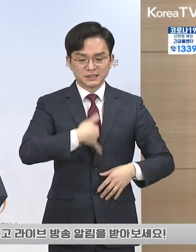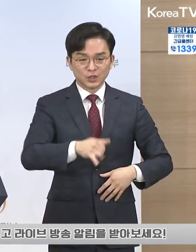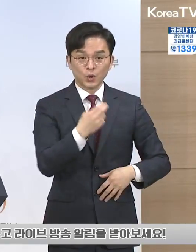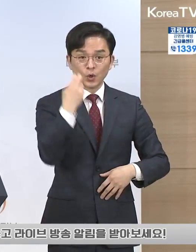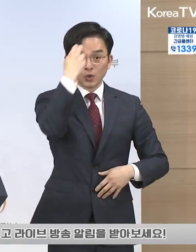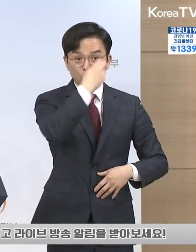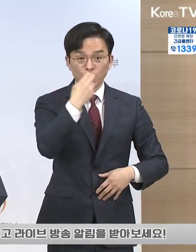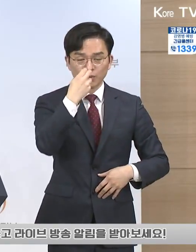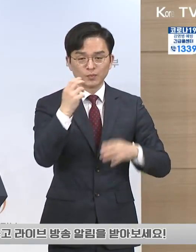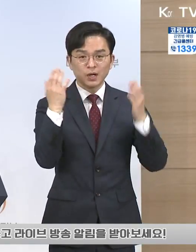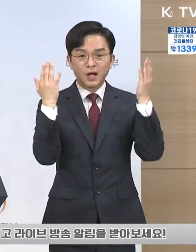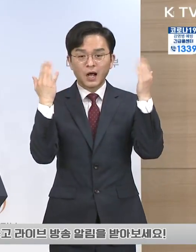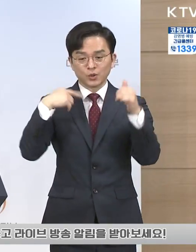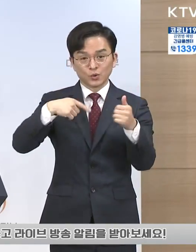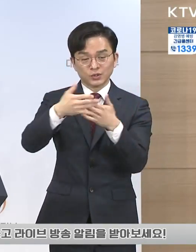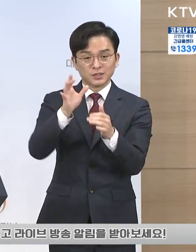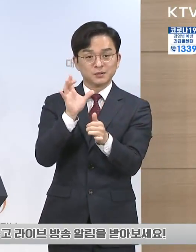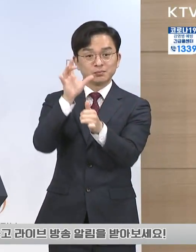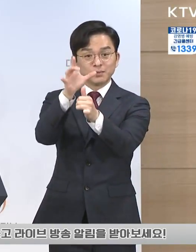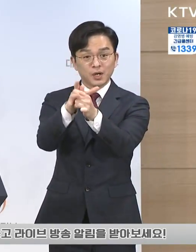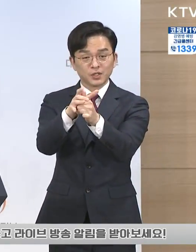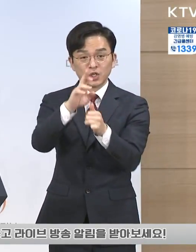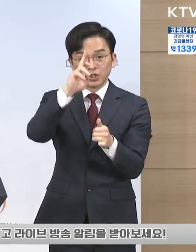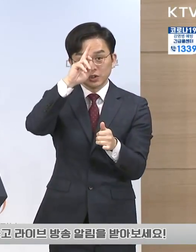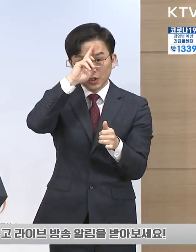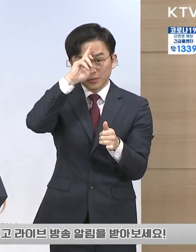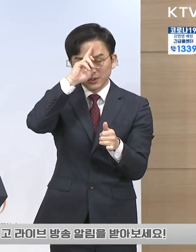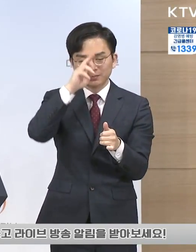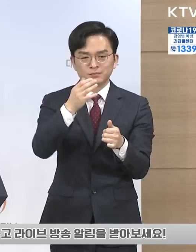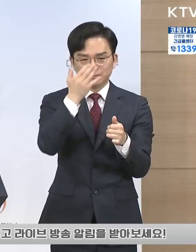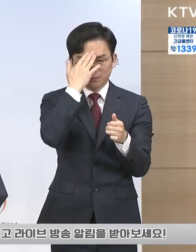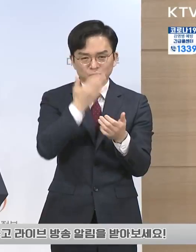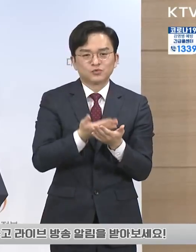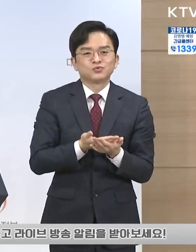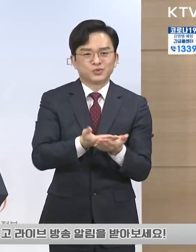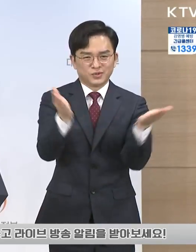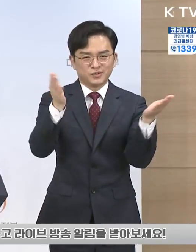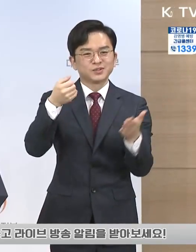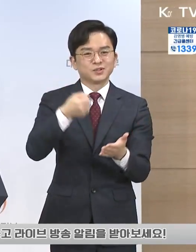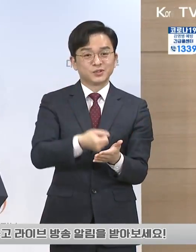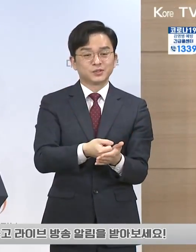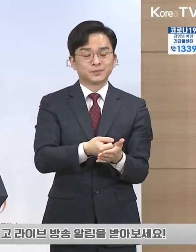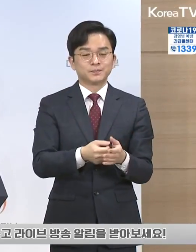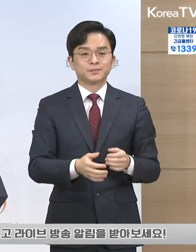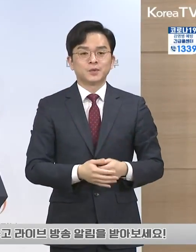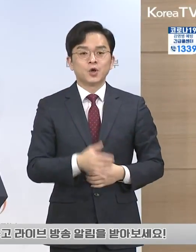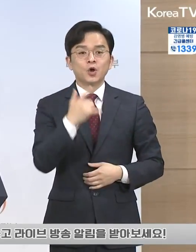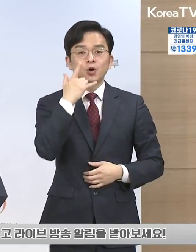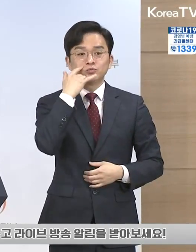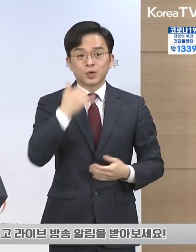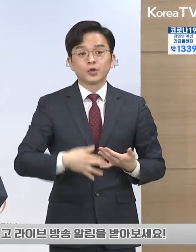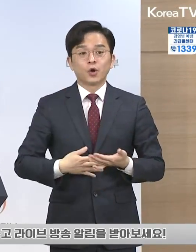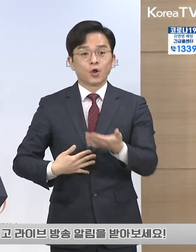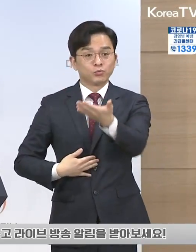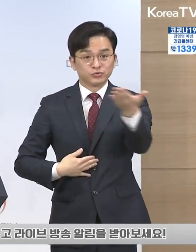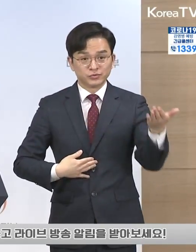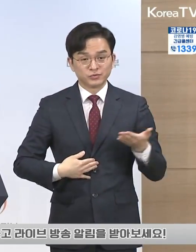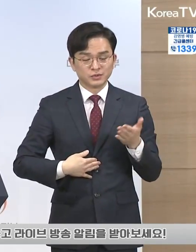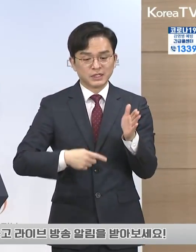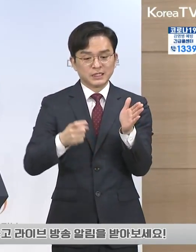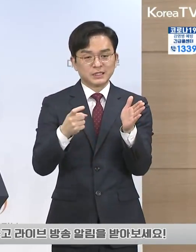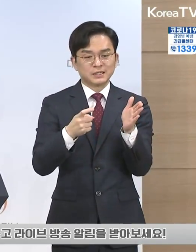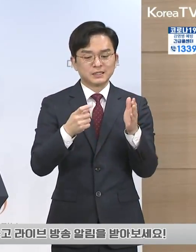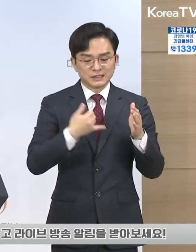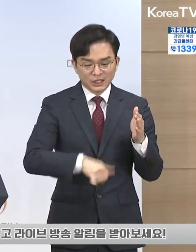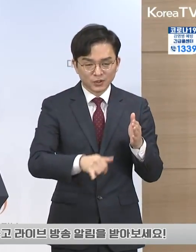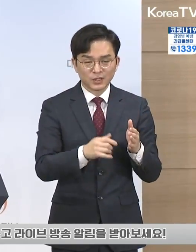맡길 수 있는 돌봄 환경을 만들겠습니다. 학부모들께서 긴급 돌봄을 이용하시는데